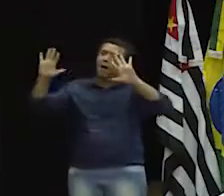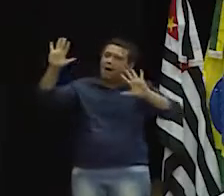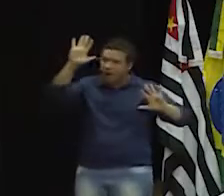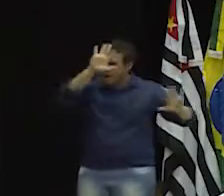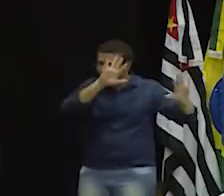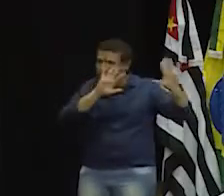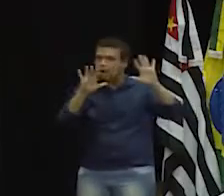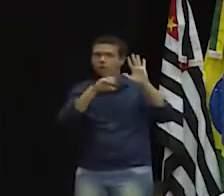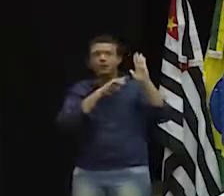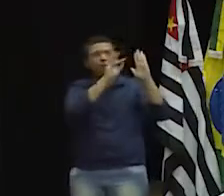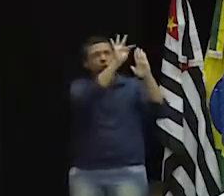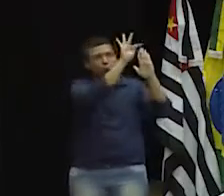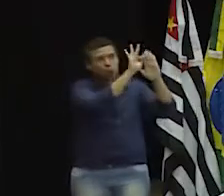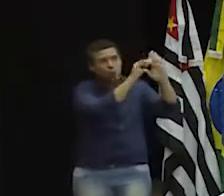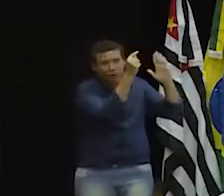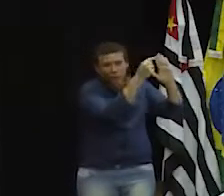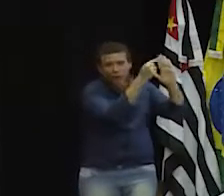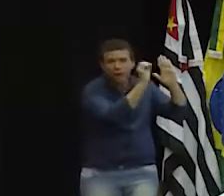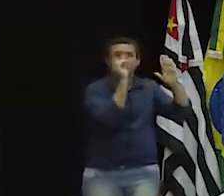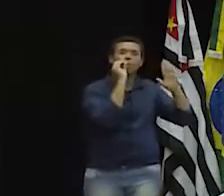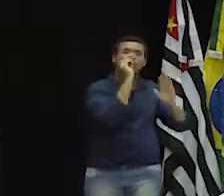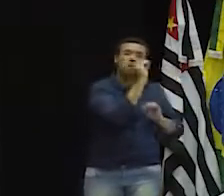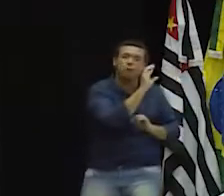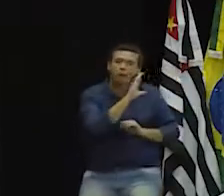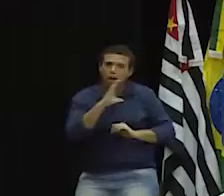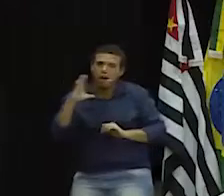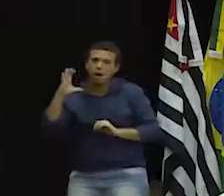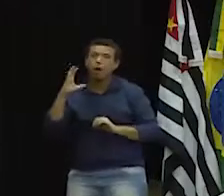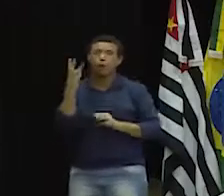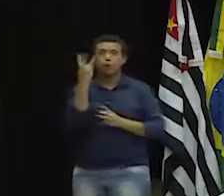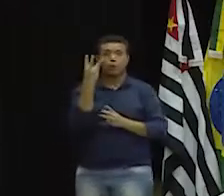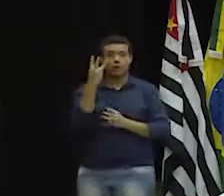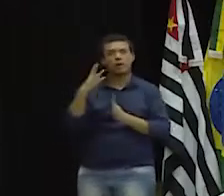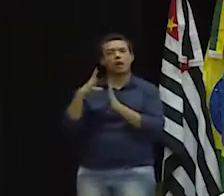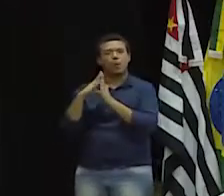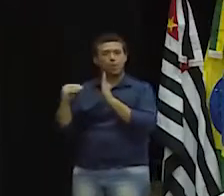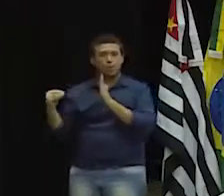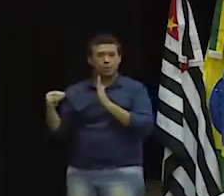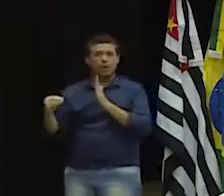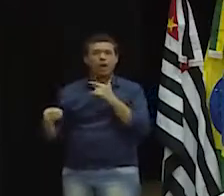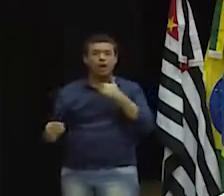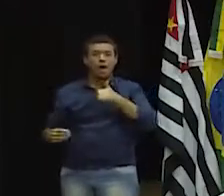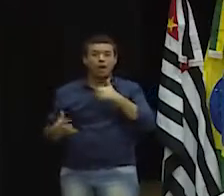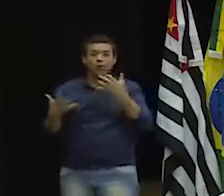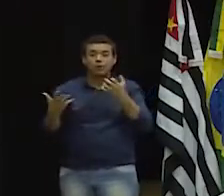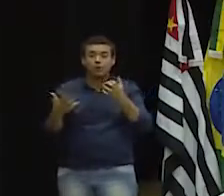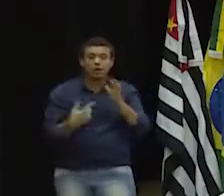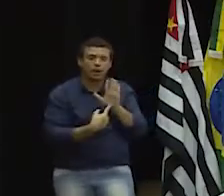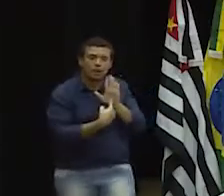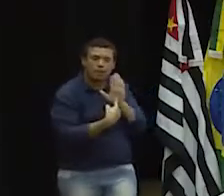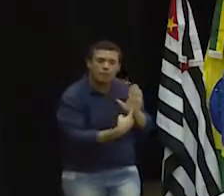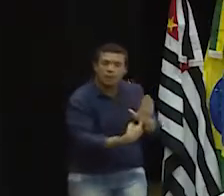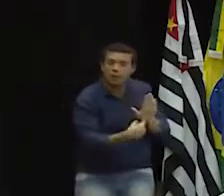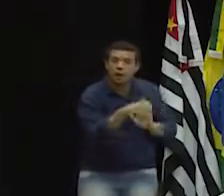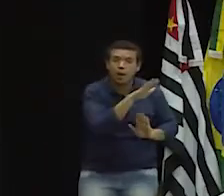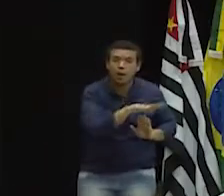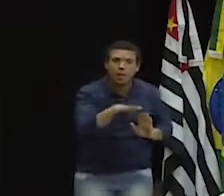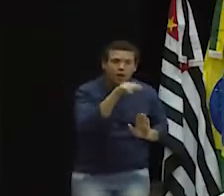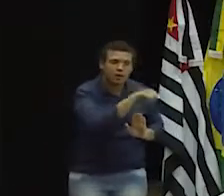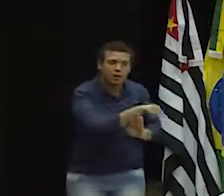a imagem, o texto e o balão em libras. Então, eu gostaria de